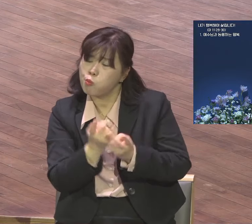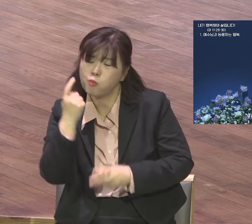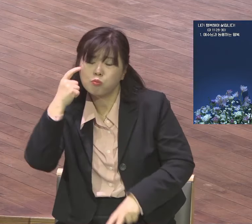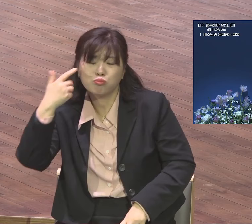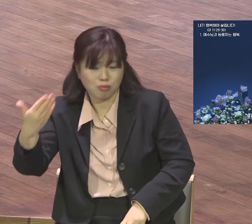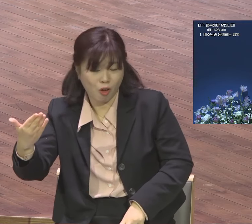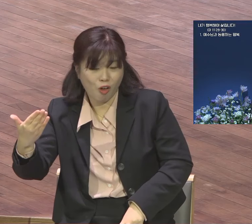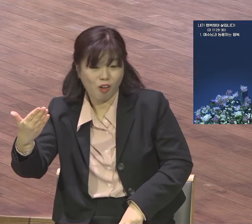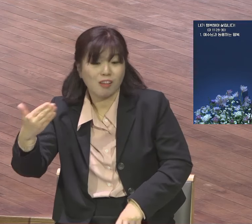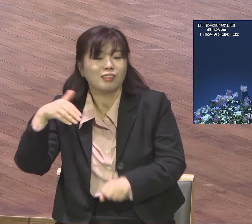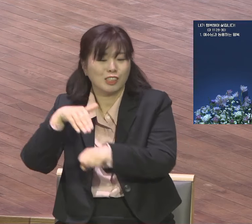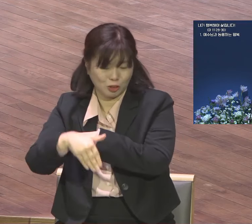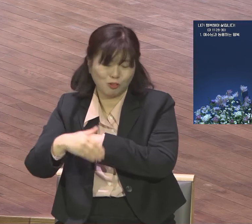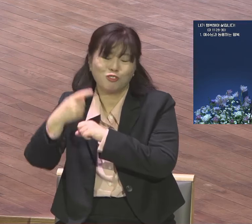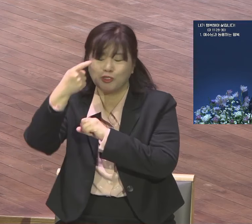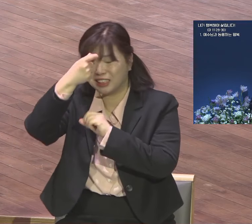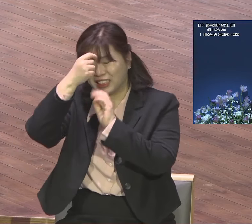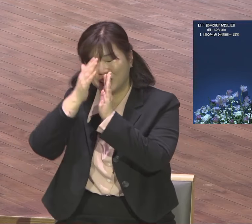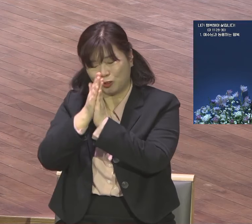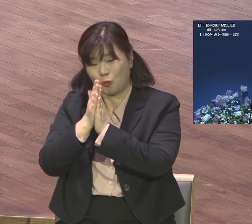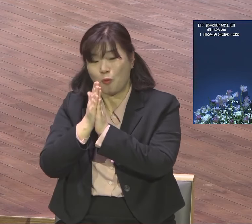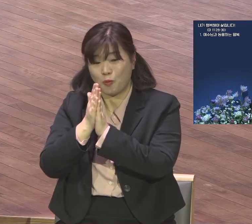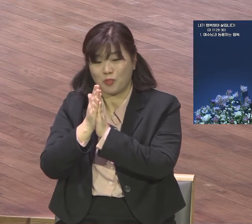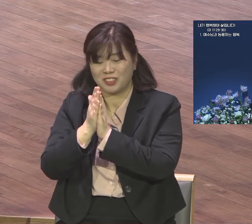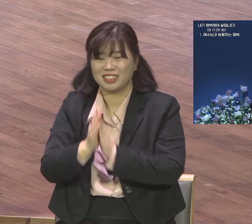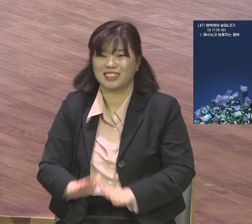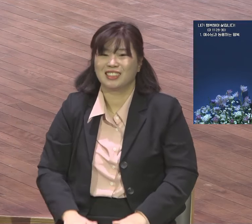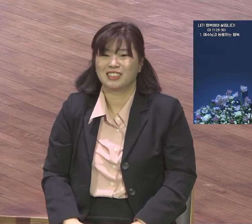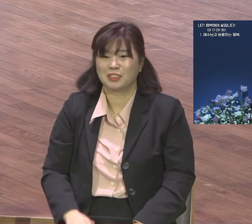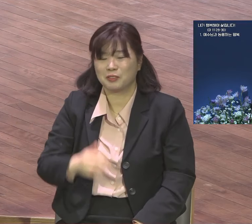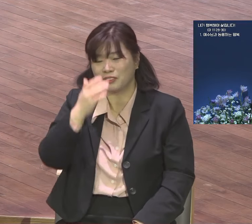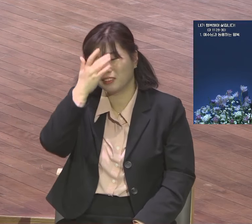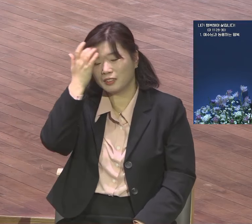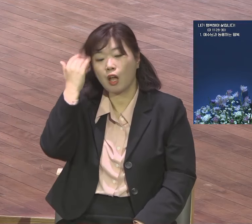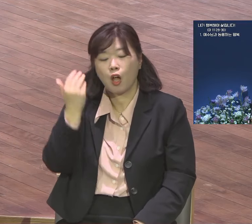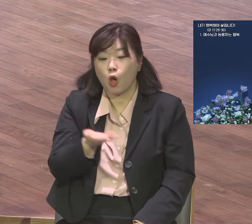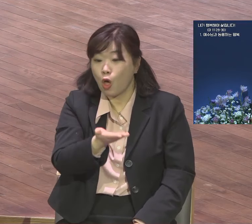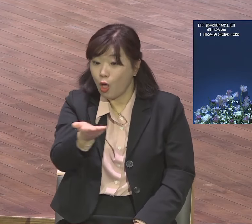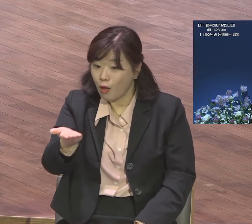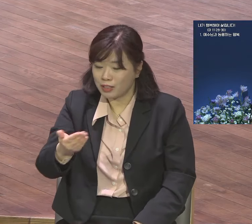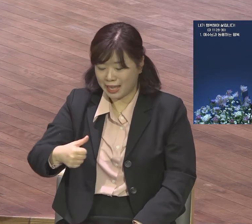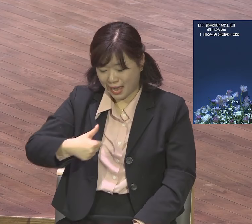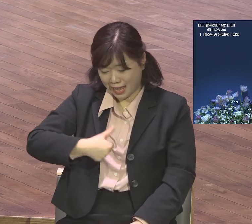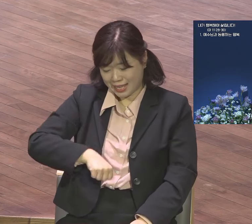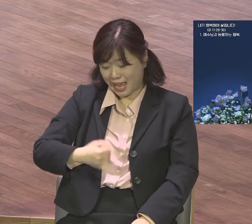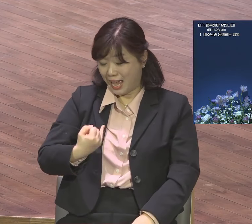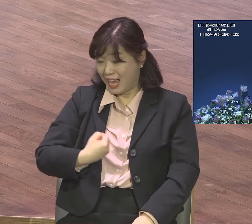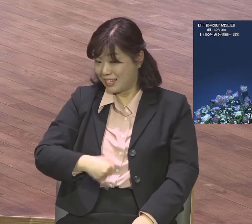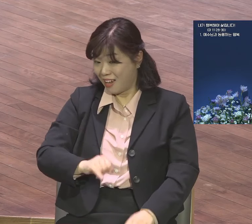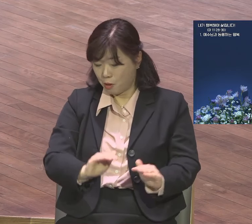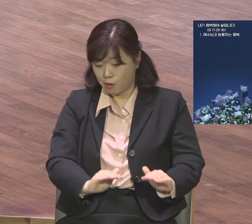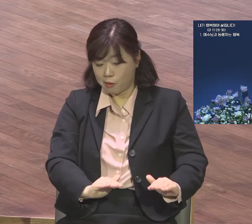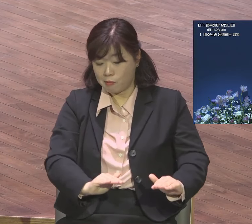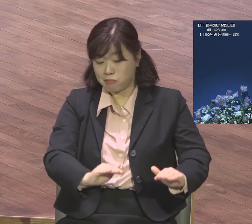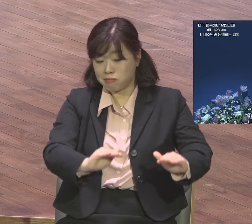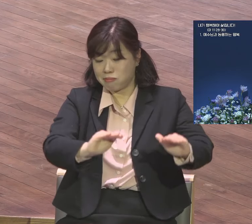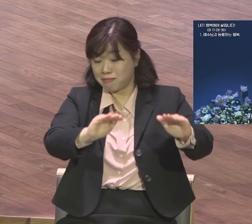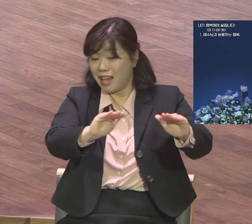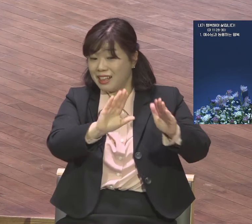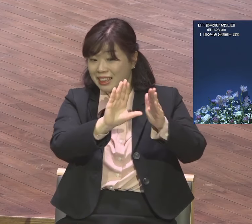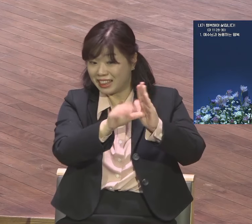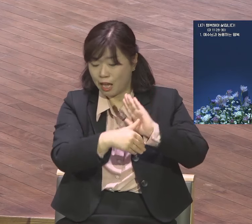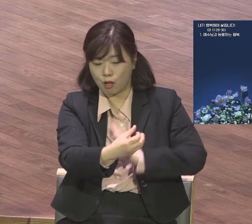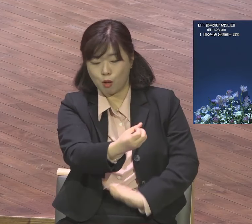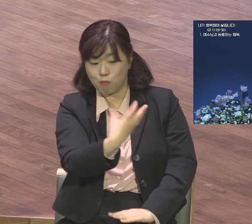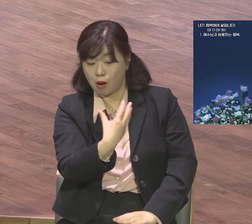키워보신 분들은 아시겠지만 우리 자녀들이 어느 특정 시기가 되면 어린 자녀들이 이런 질문을 합니다.